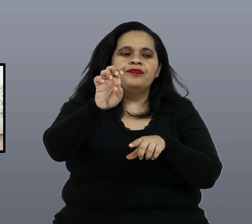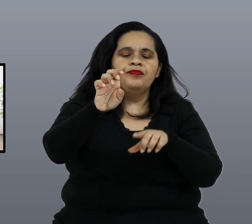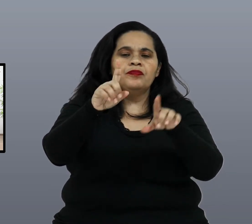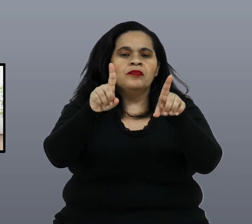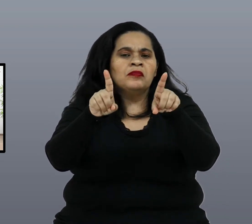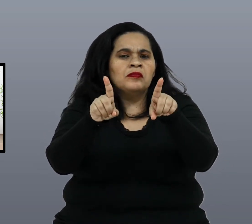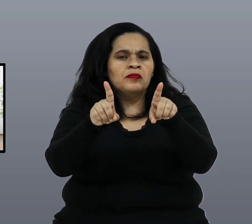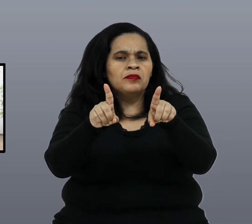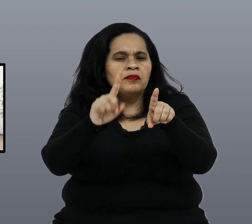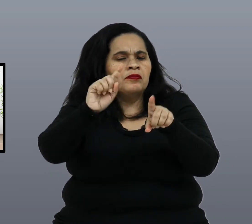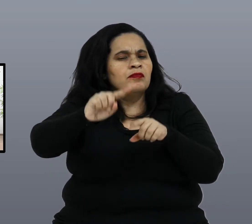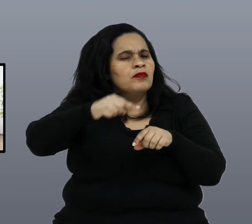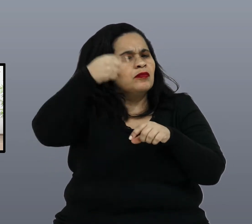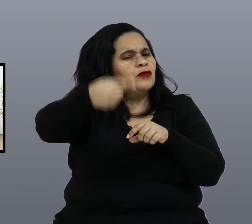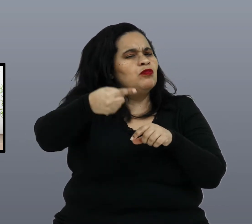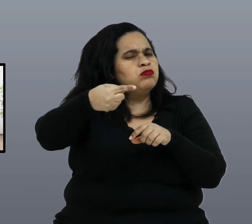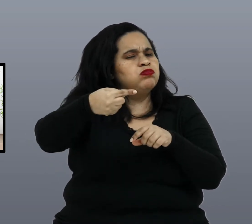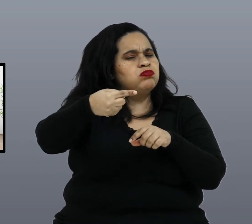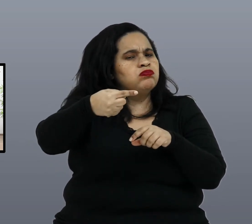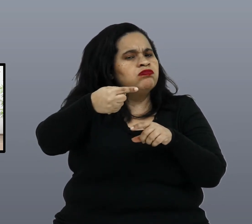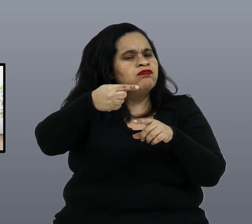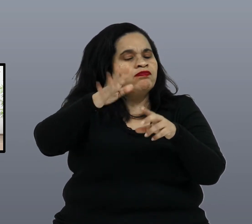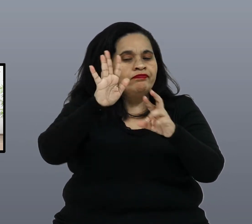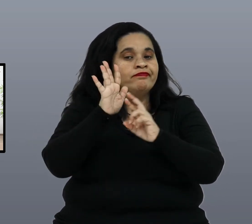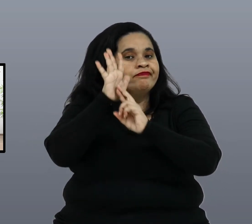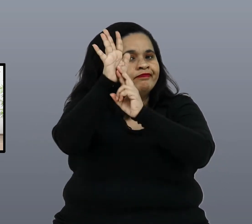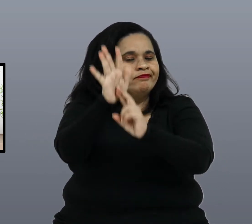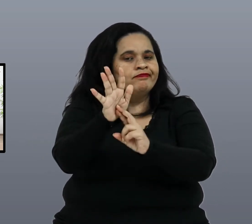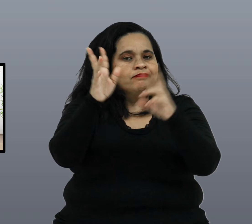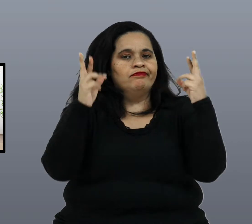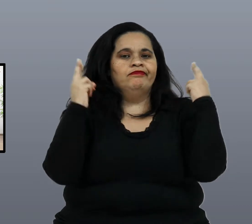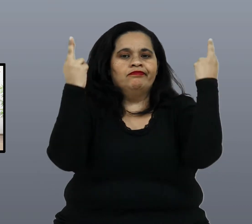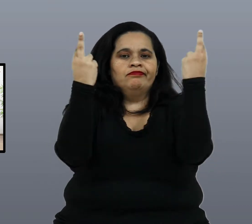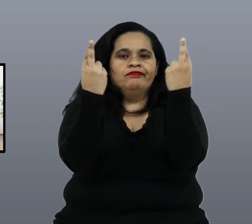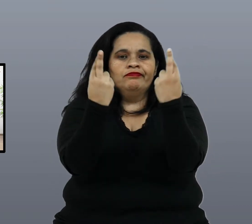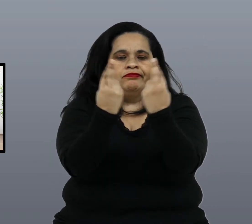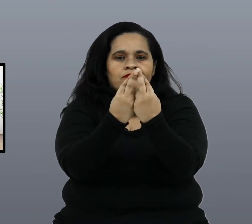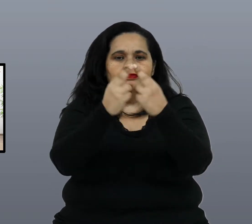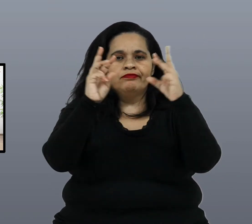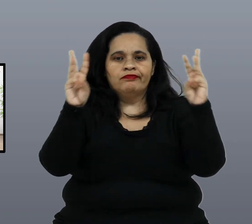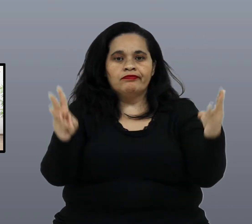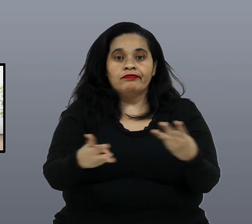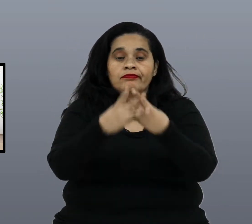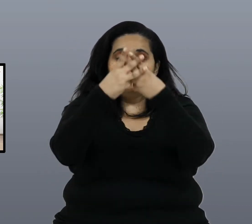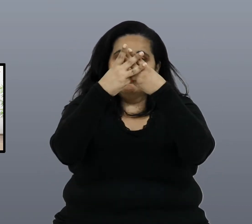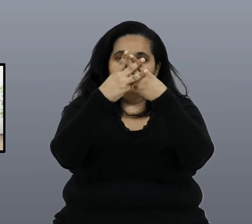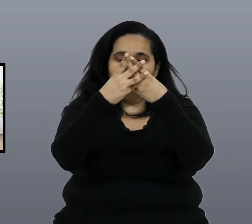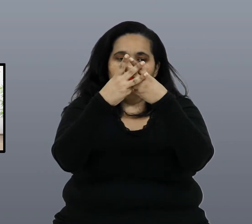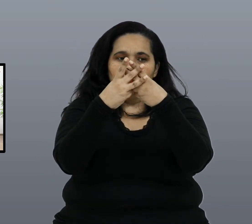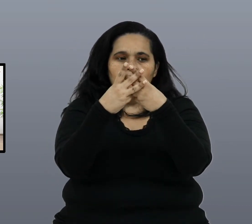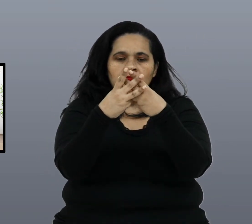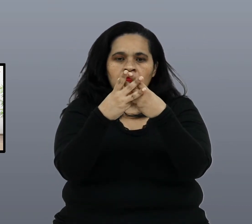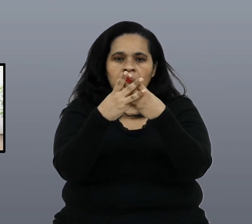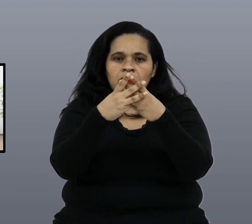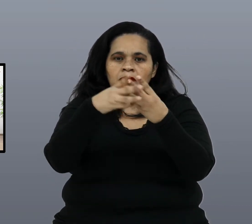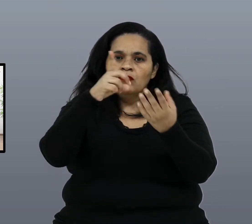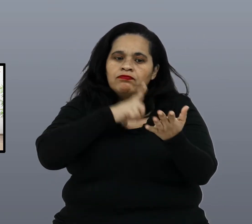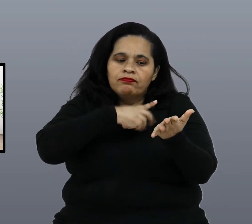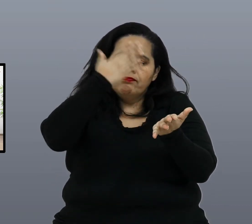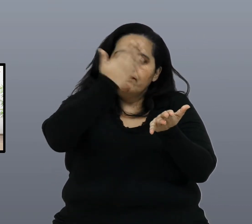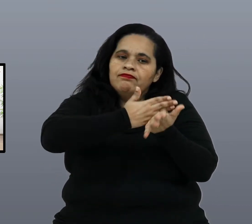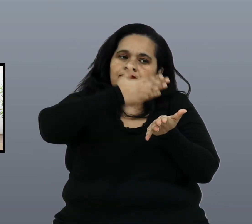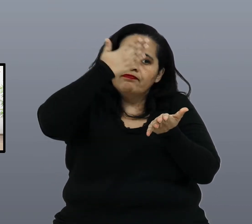cintura, bronze, que representa o Império grego, né? Então é a sequência da